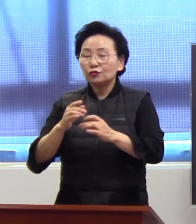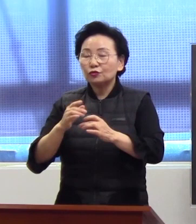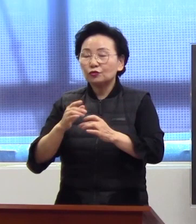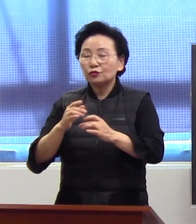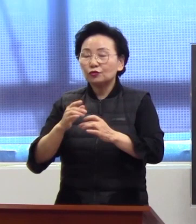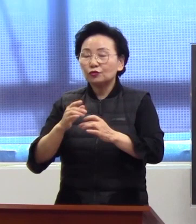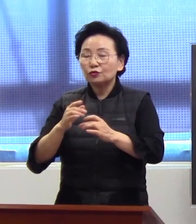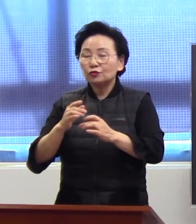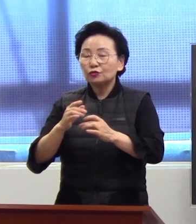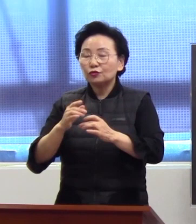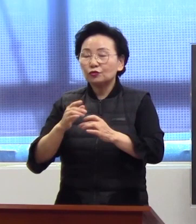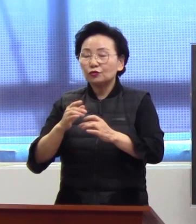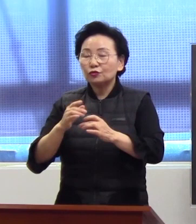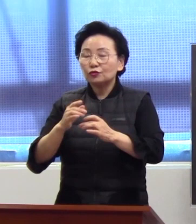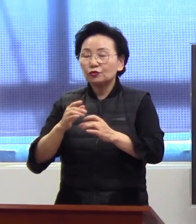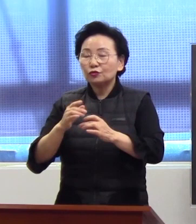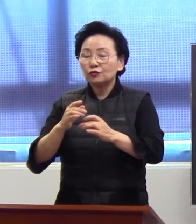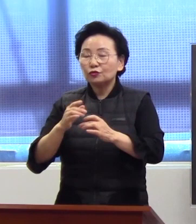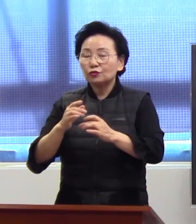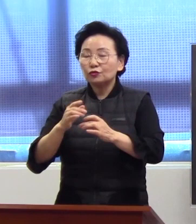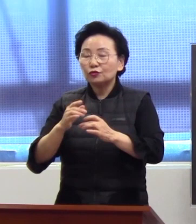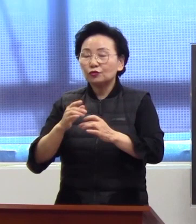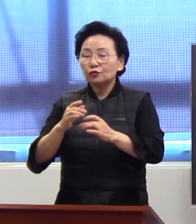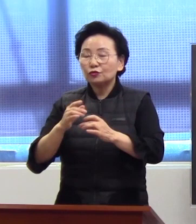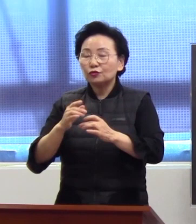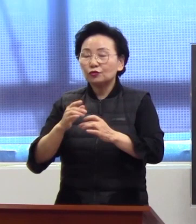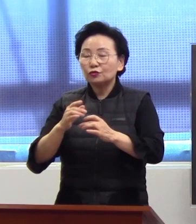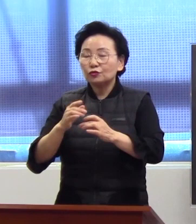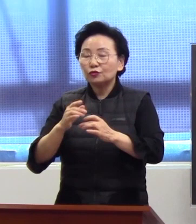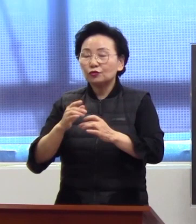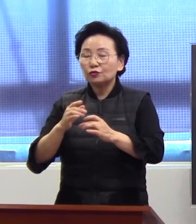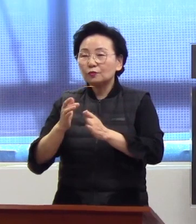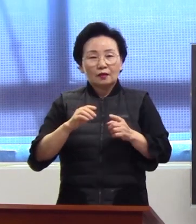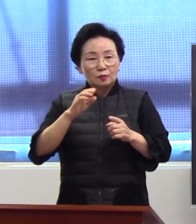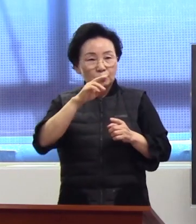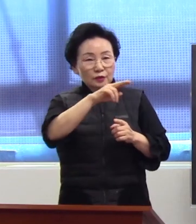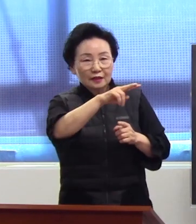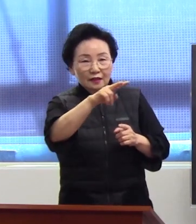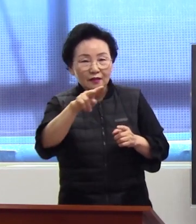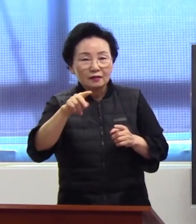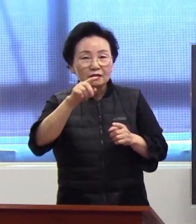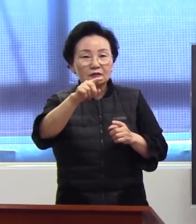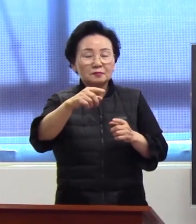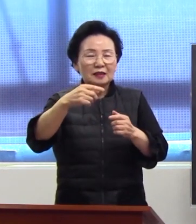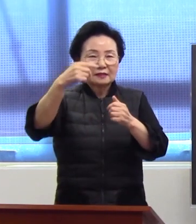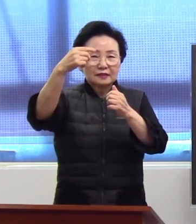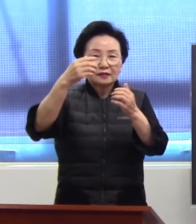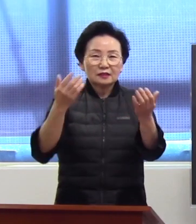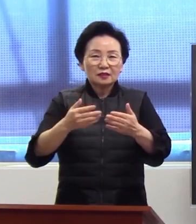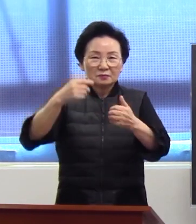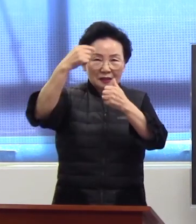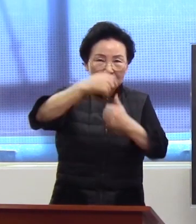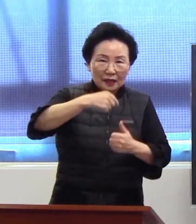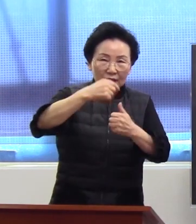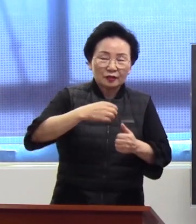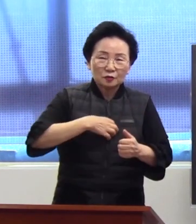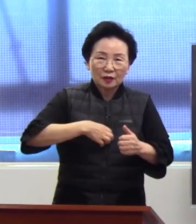보니까 그 막 일을 막